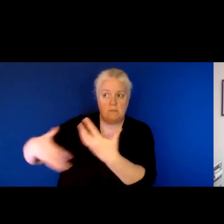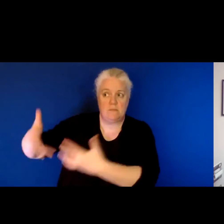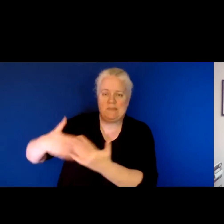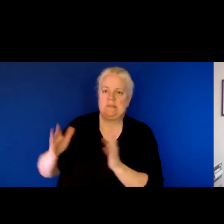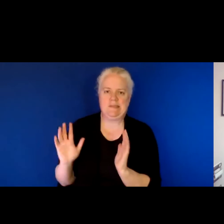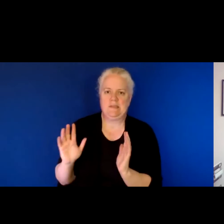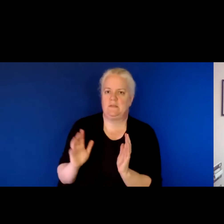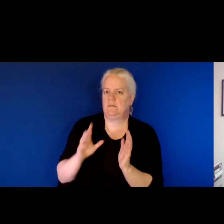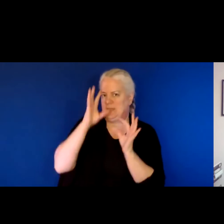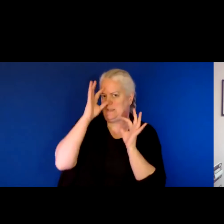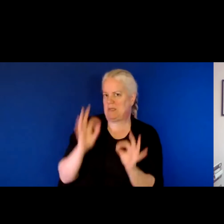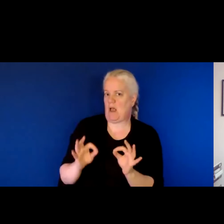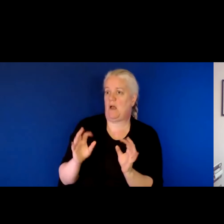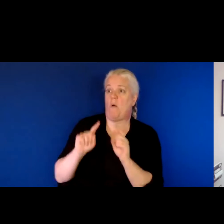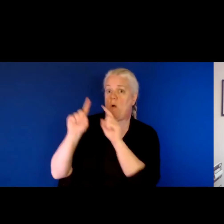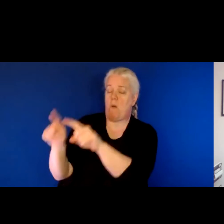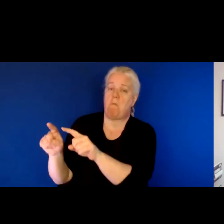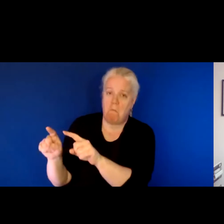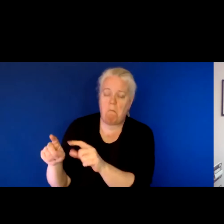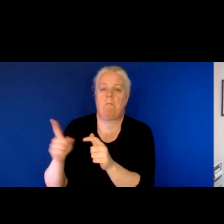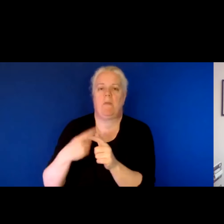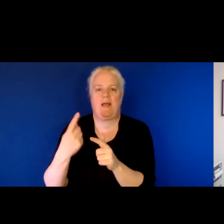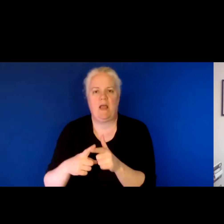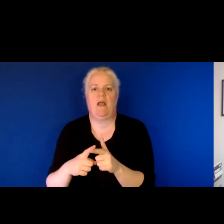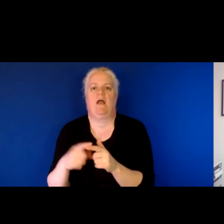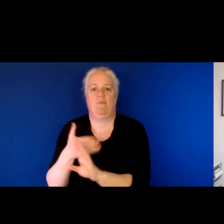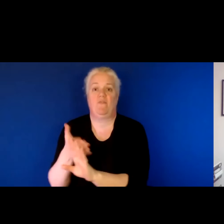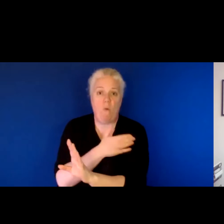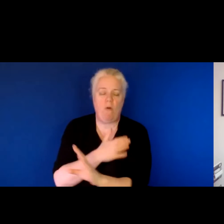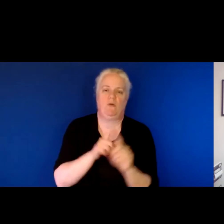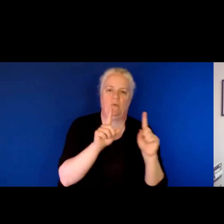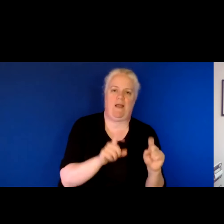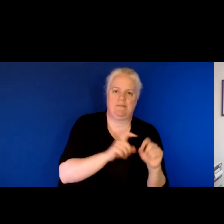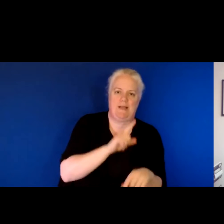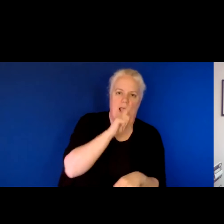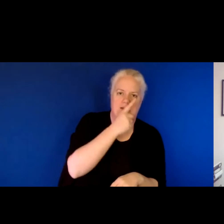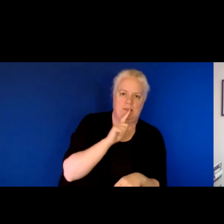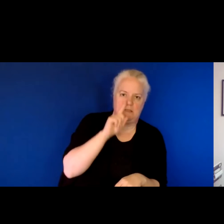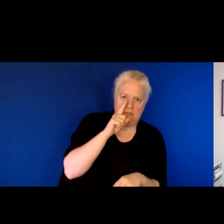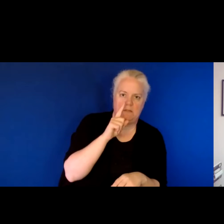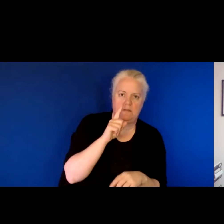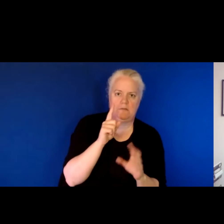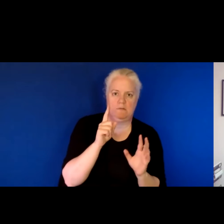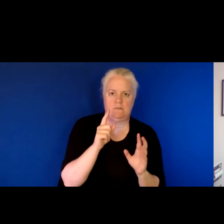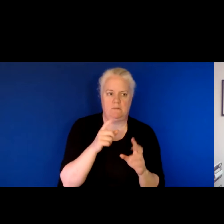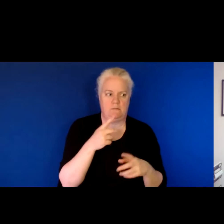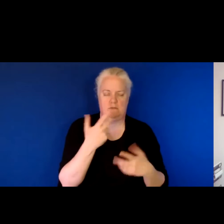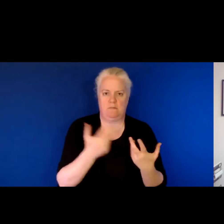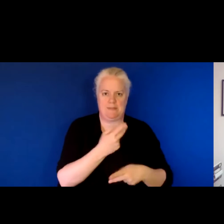你也是应该是经常的去做检测，